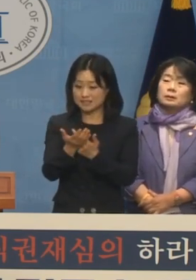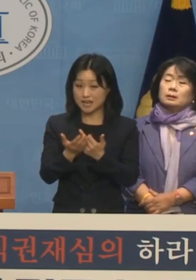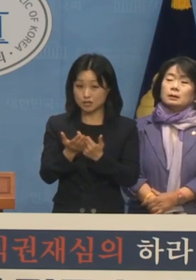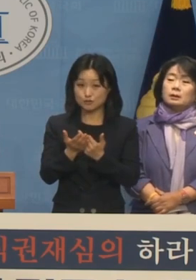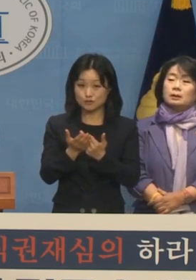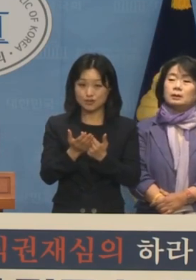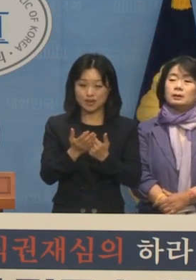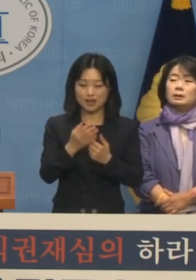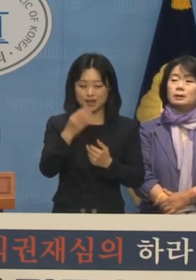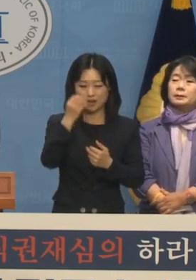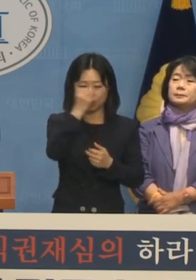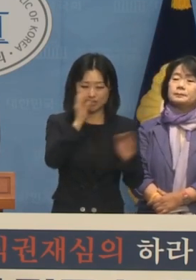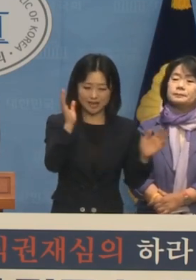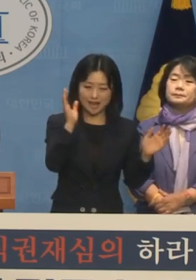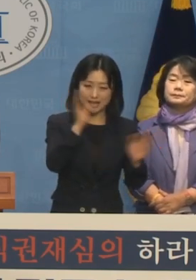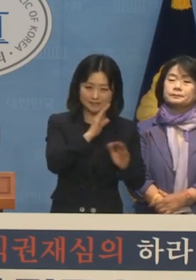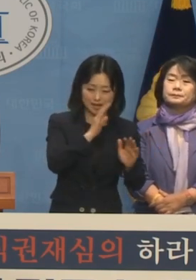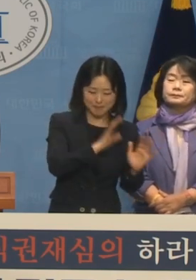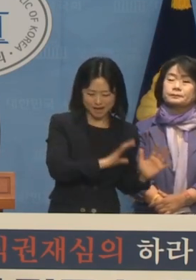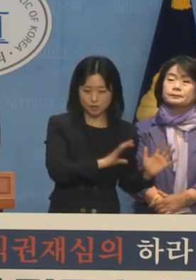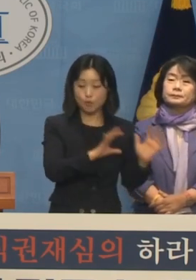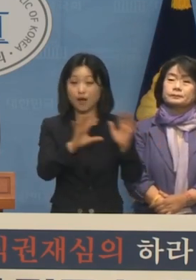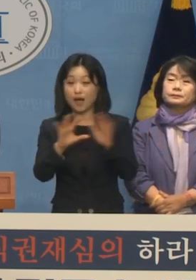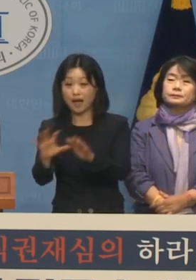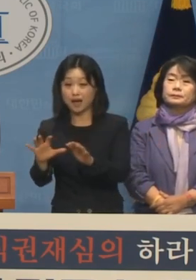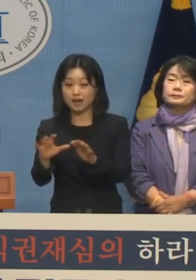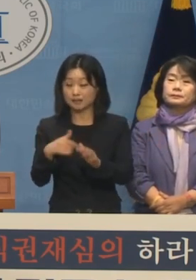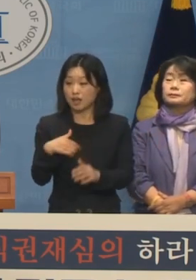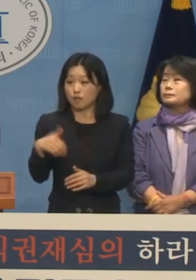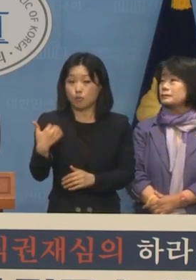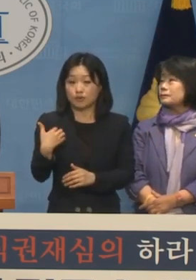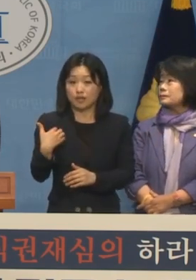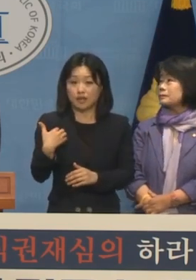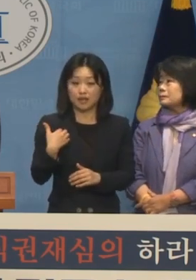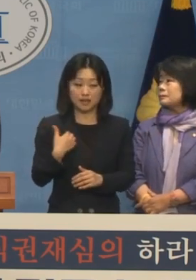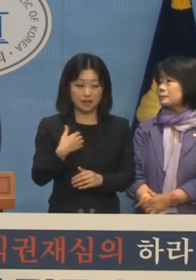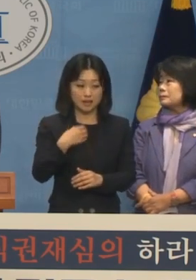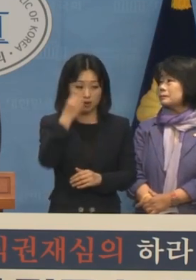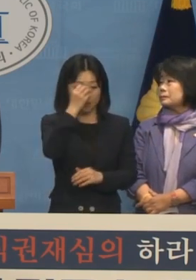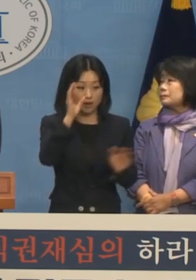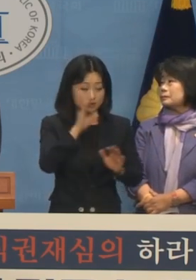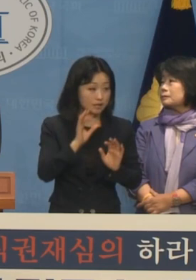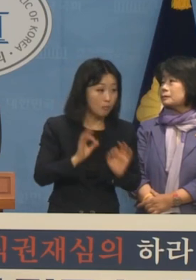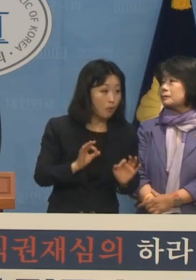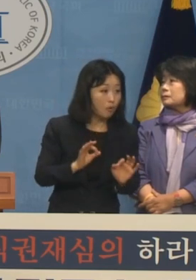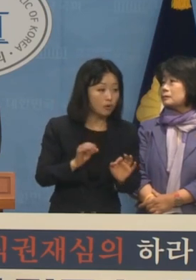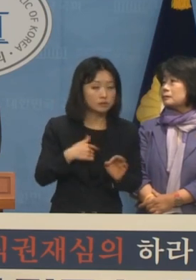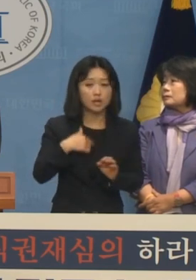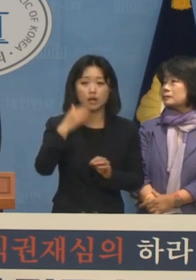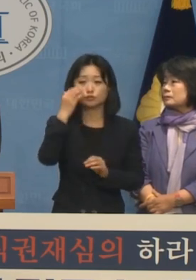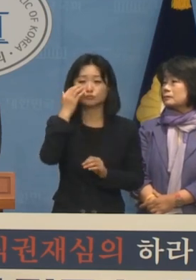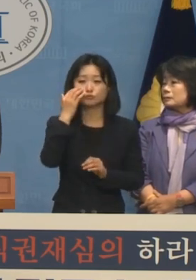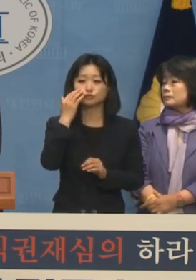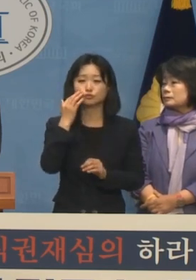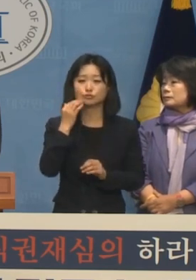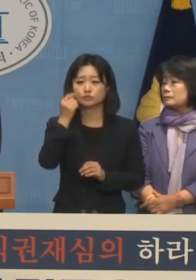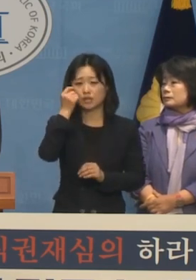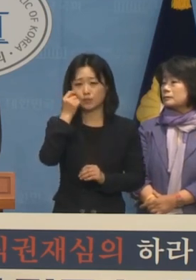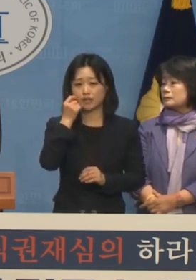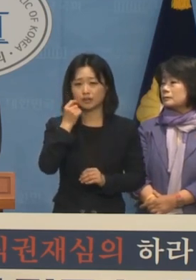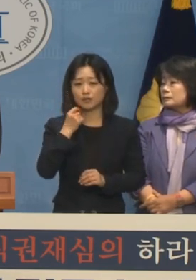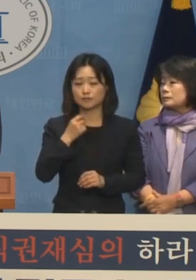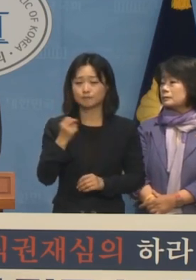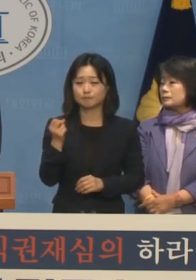많이 옵니다. 그러면 저도 모르게 그 수학여행 학생의 눈 맞으면 저도 모르게 눈물이 뚝뚝 떨어집니다.